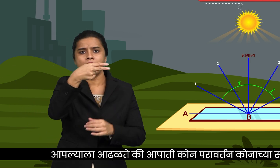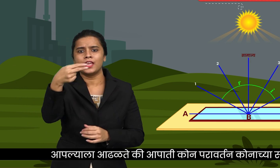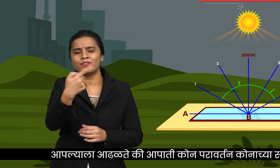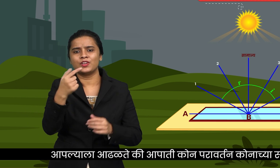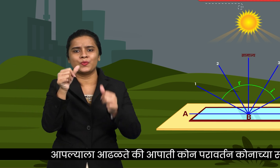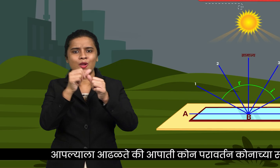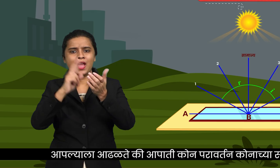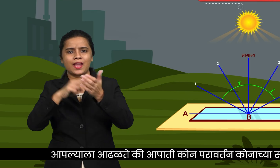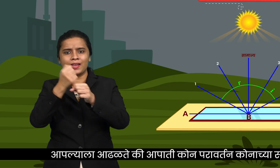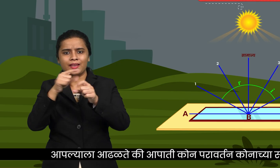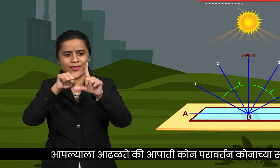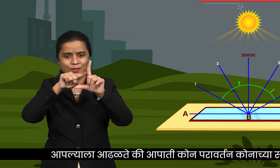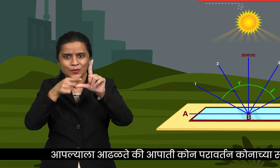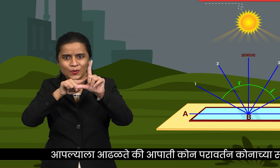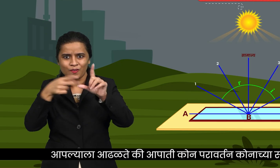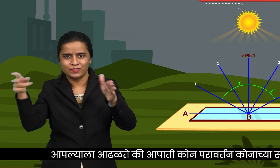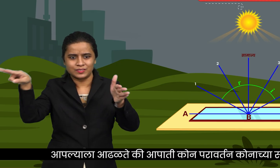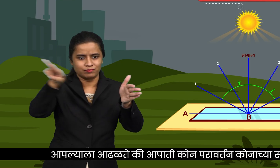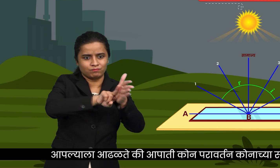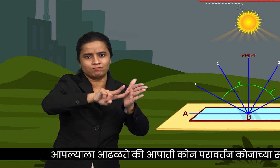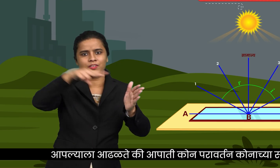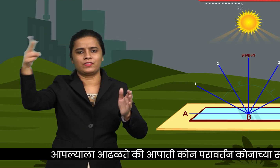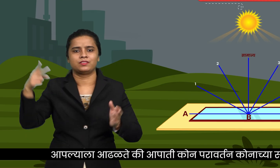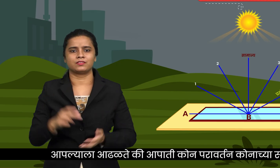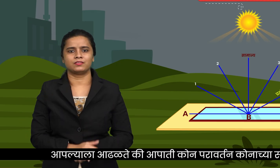परावर्तन कोनाच्या समान आहे.